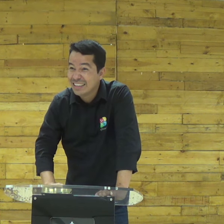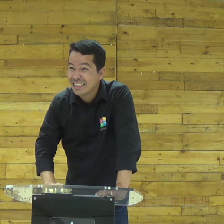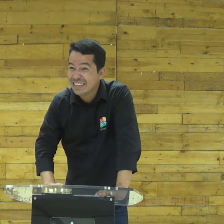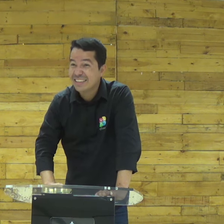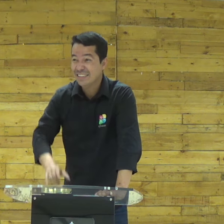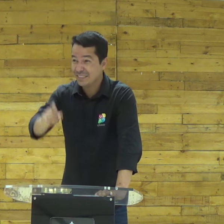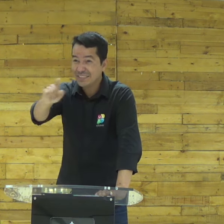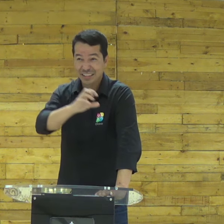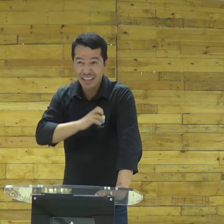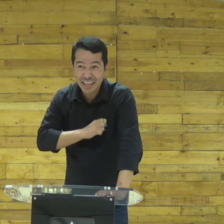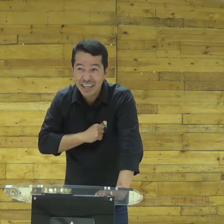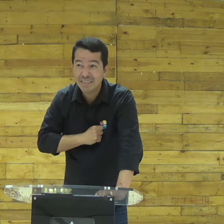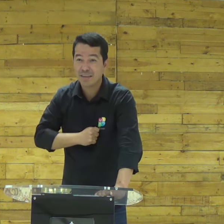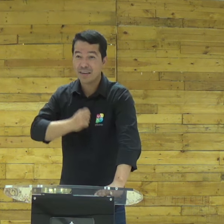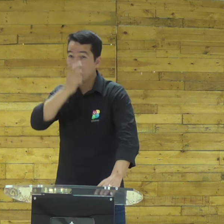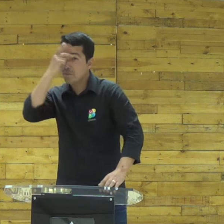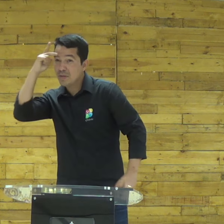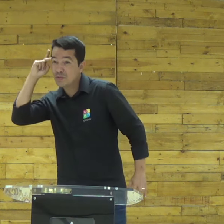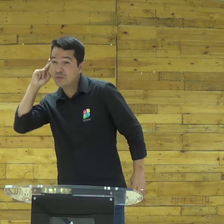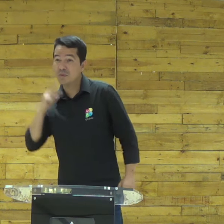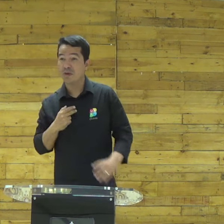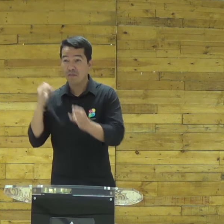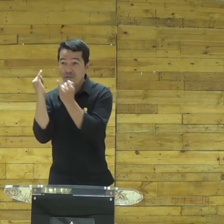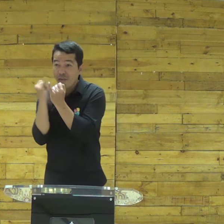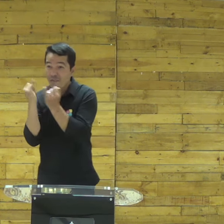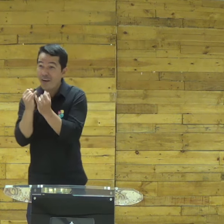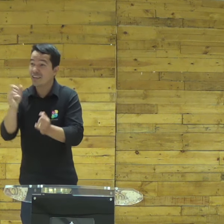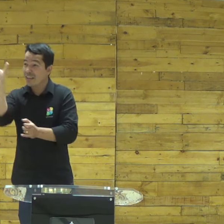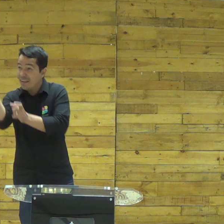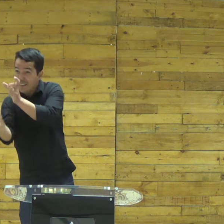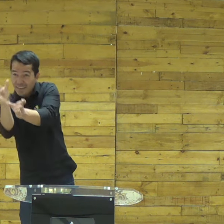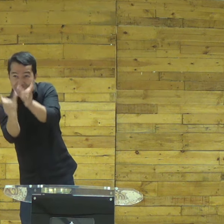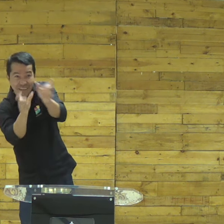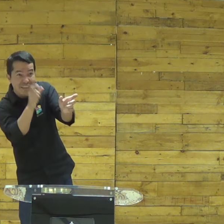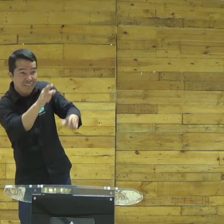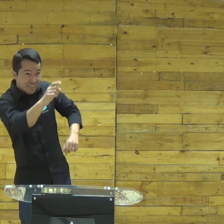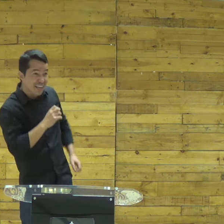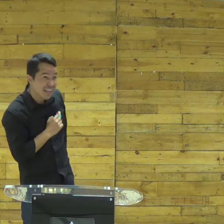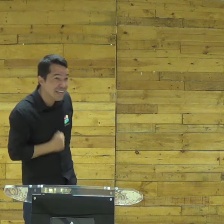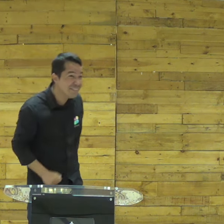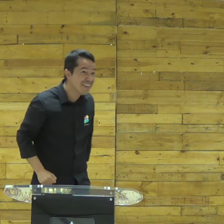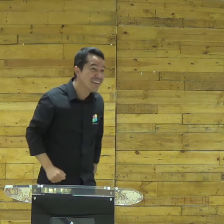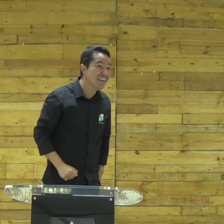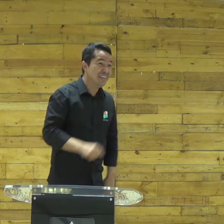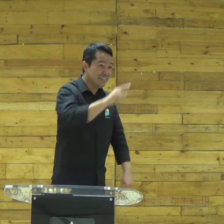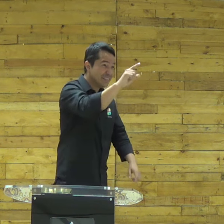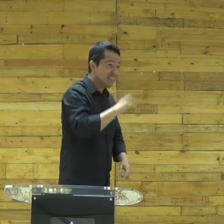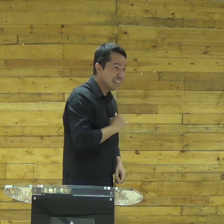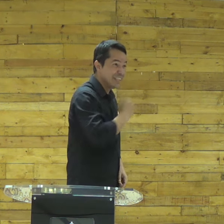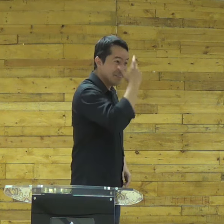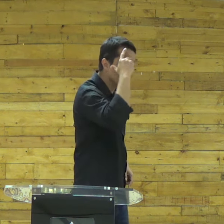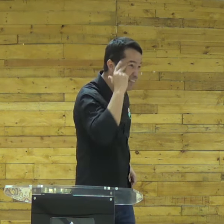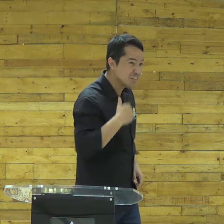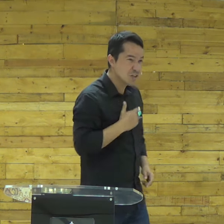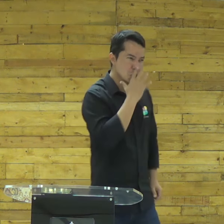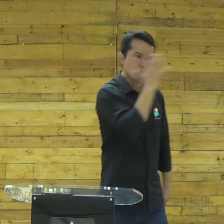parece mas você ama ele ama uma pessoa que fala mal de você fica fofocando da sua vida você ama essa